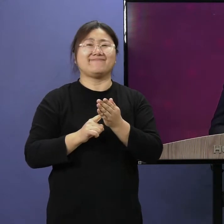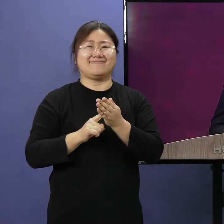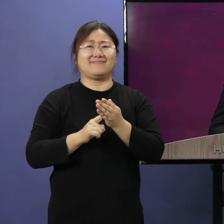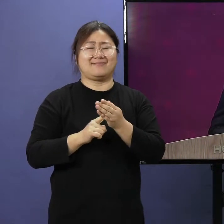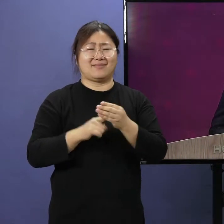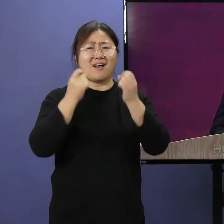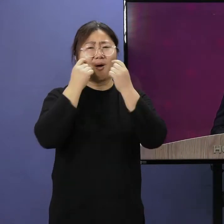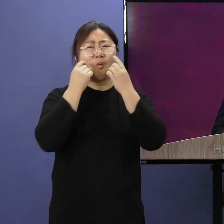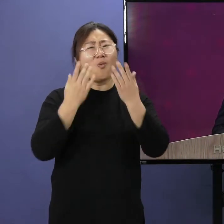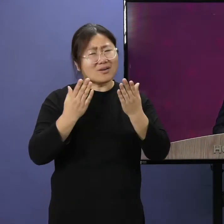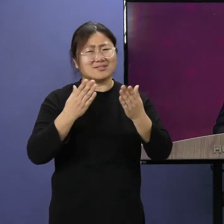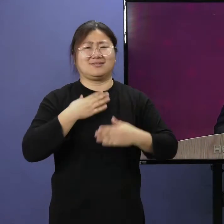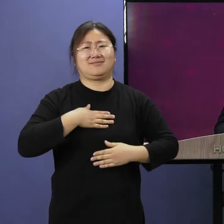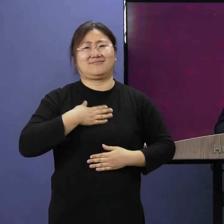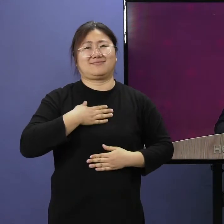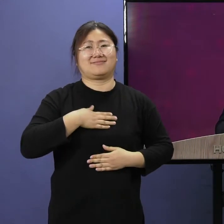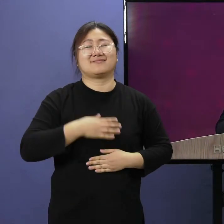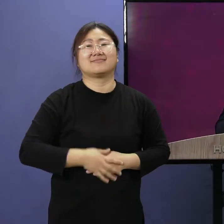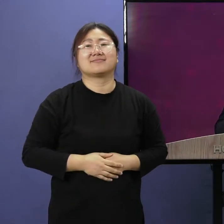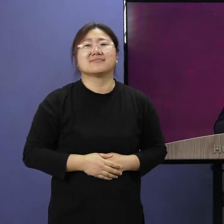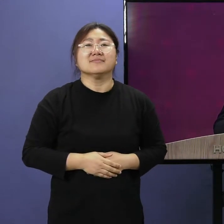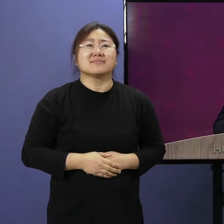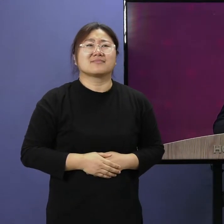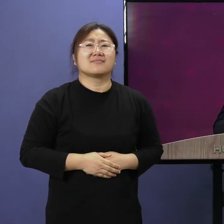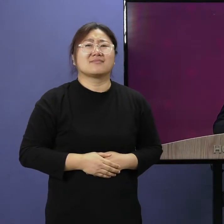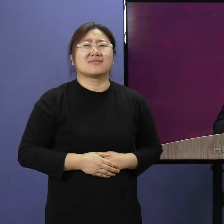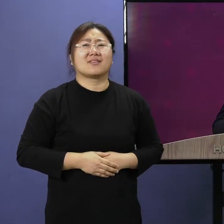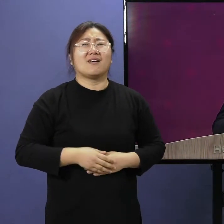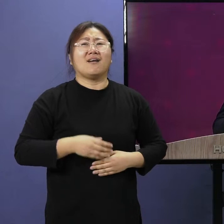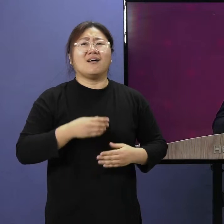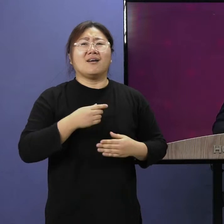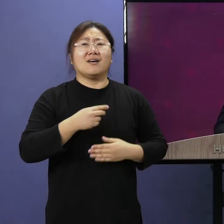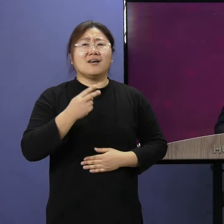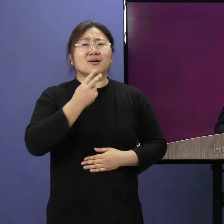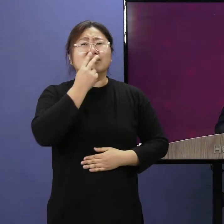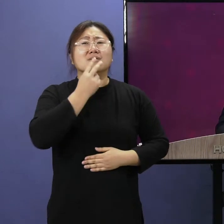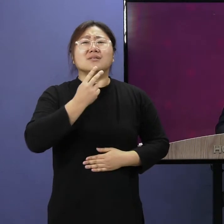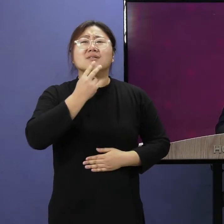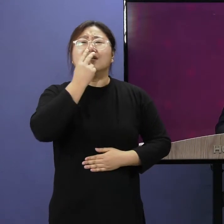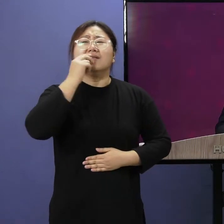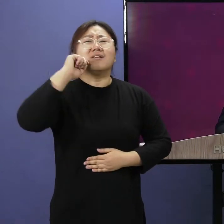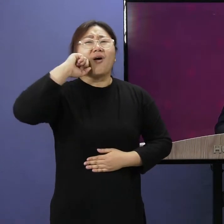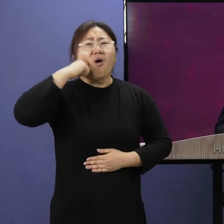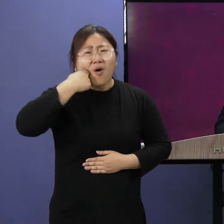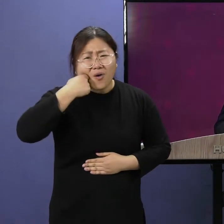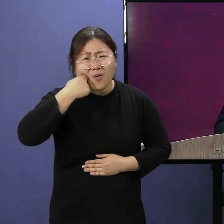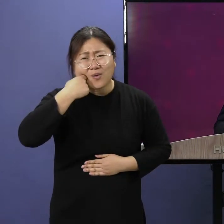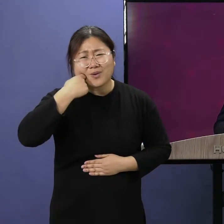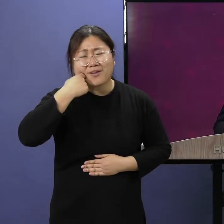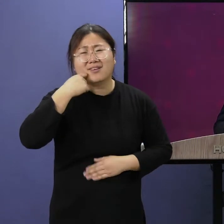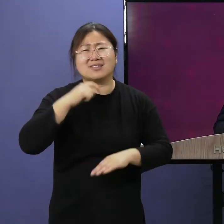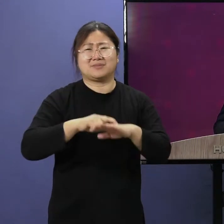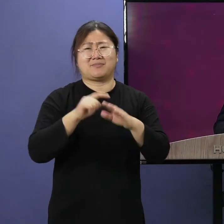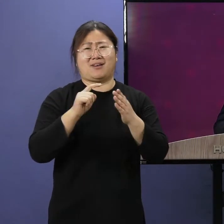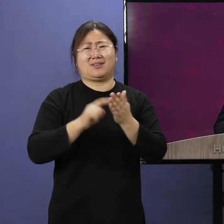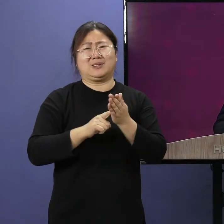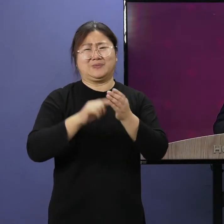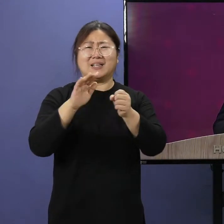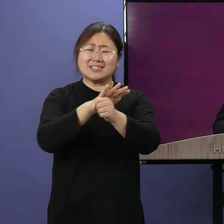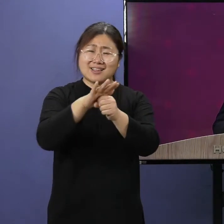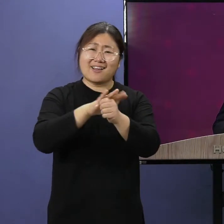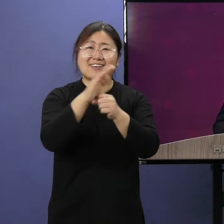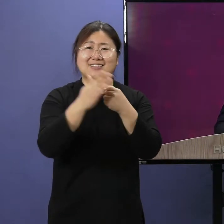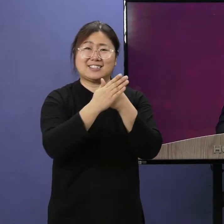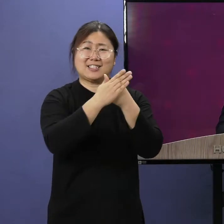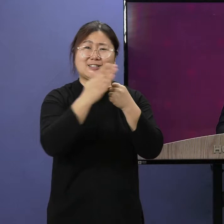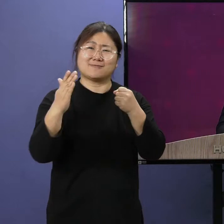찢어질 것 같은 마음, 숨이 쉬어지지 않을 것 같은 그러한 마음, 아버지의 사랑에서 비롯된 그